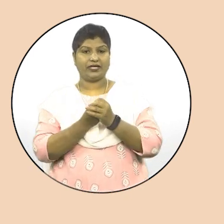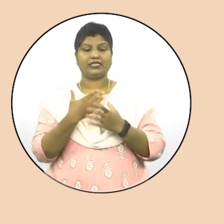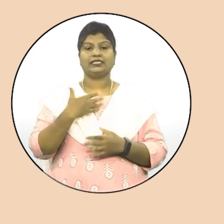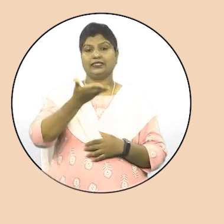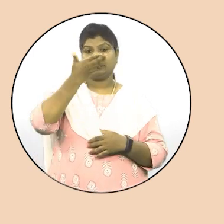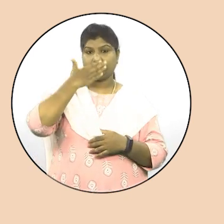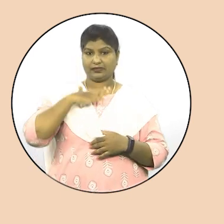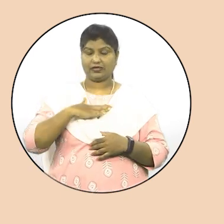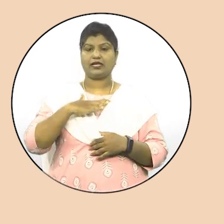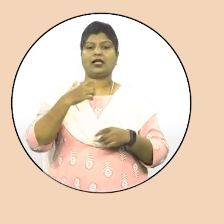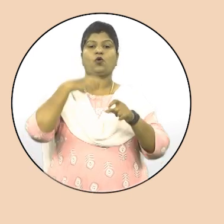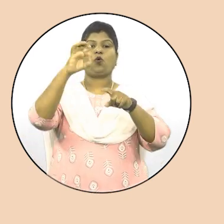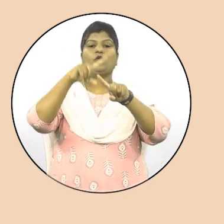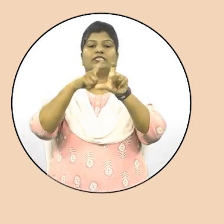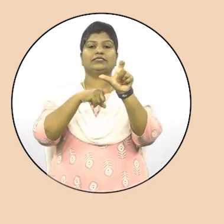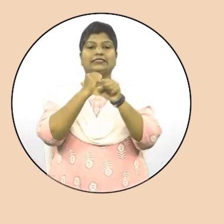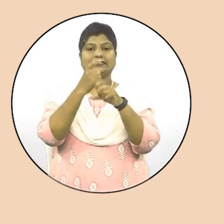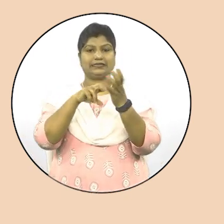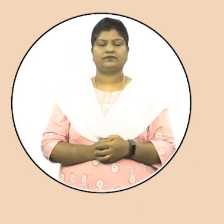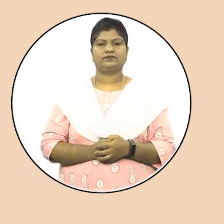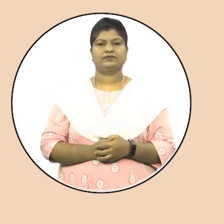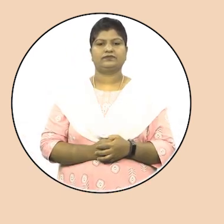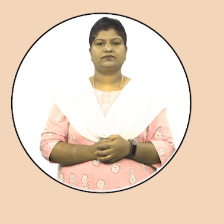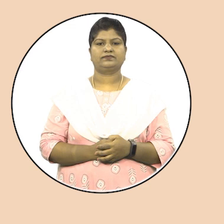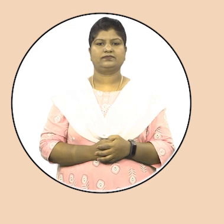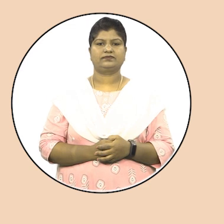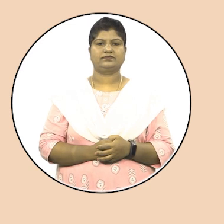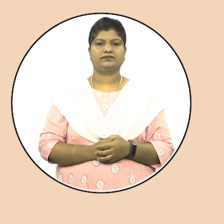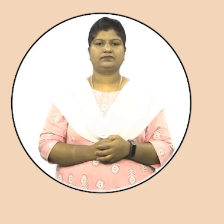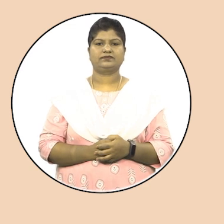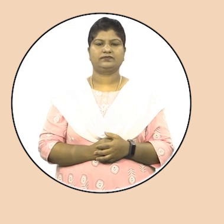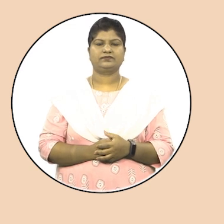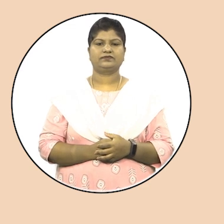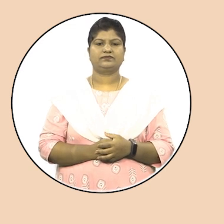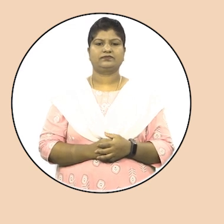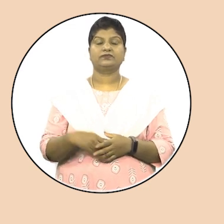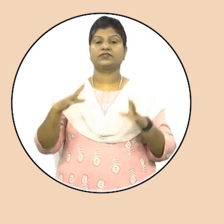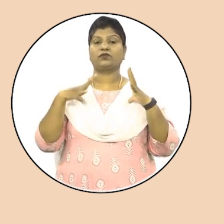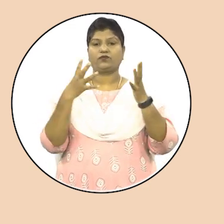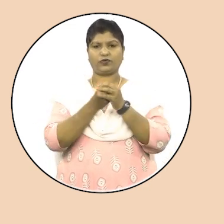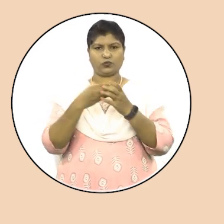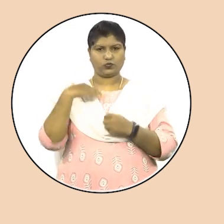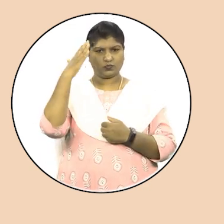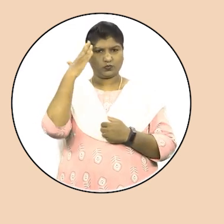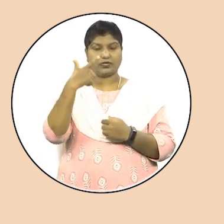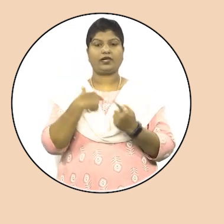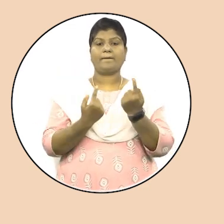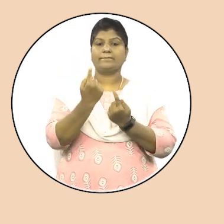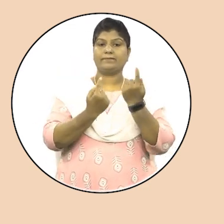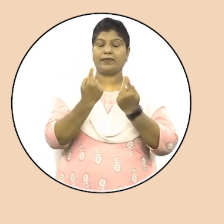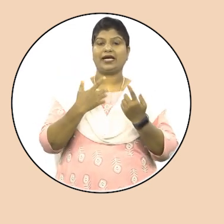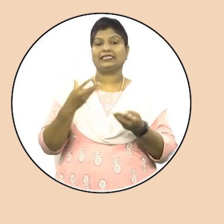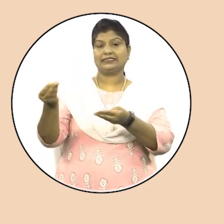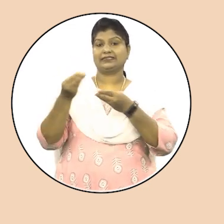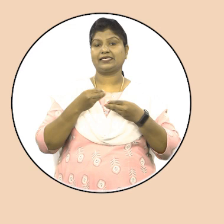हैं। हम ऑक्सीजन को अंदर लेते हैं और कार्बन डाइऑक्साइड को बाहर निकालते हैं। हम जानते हैं कि